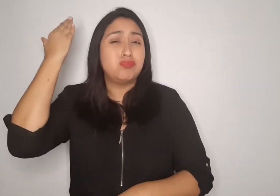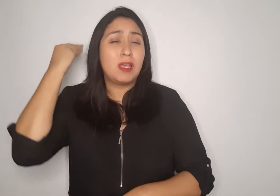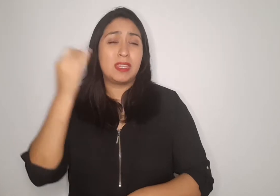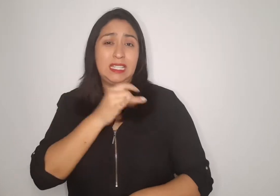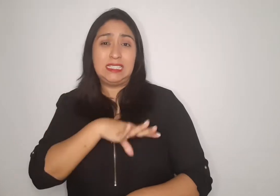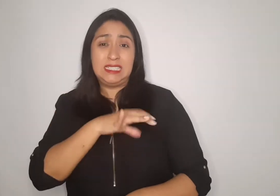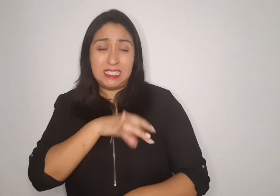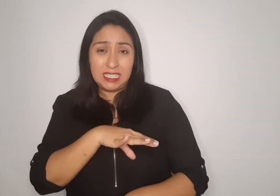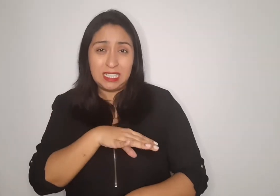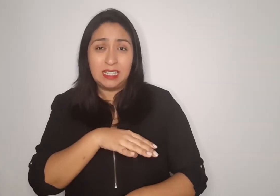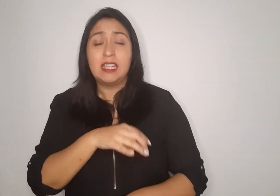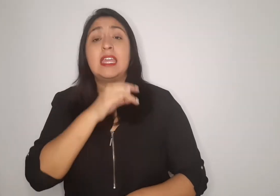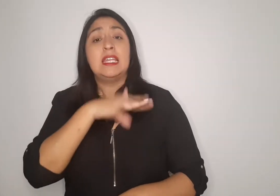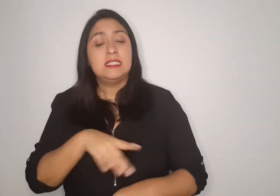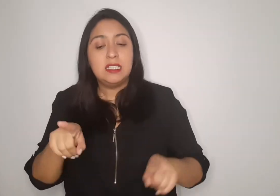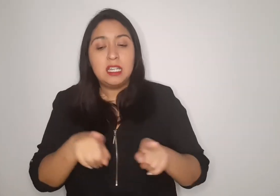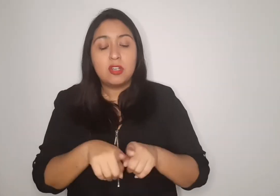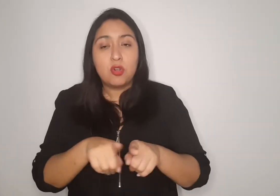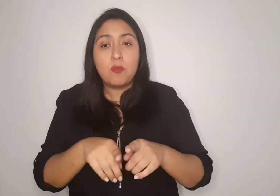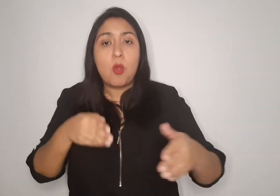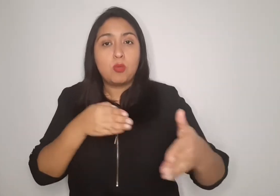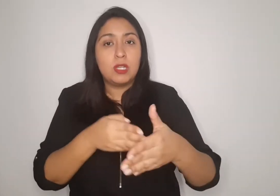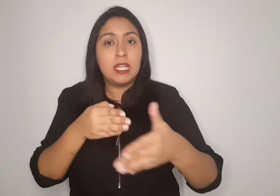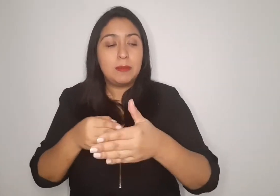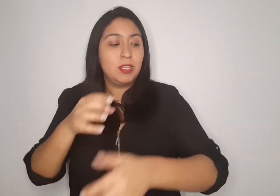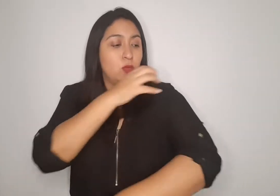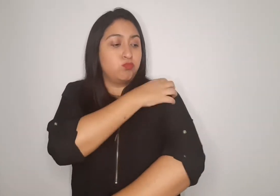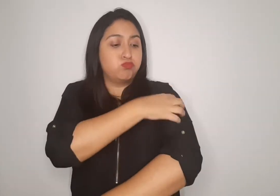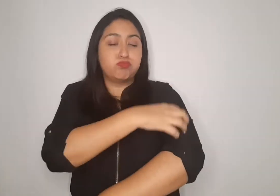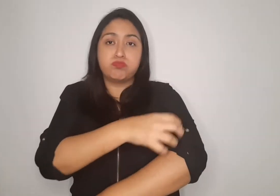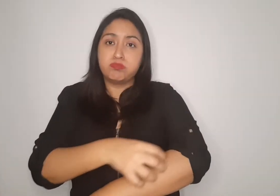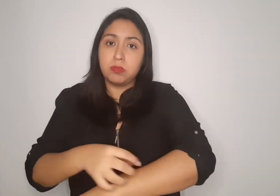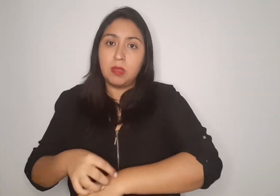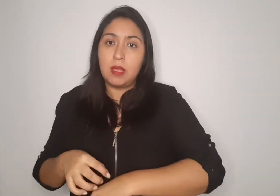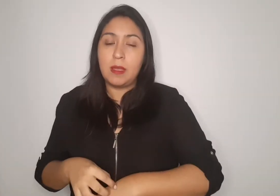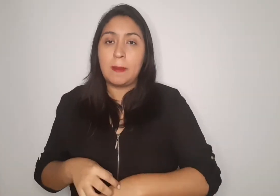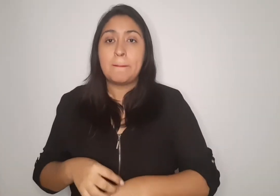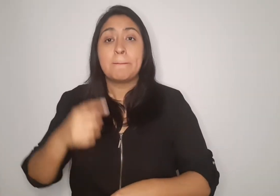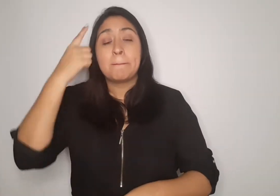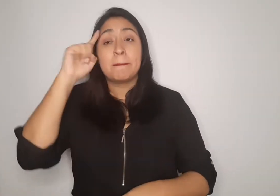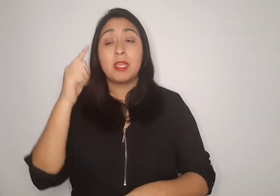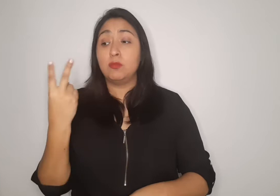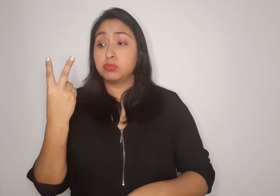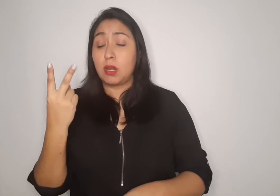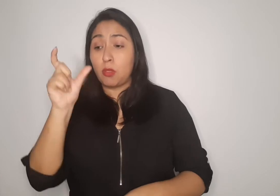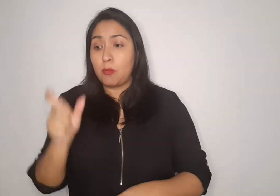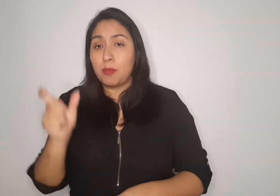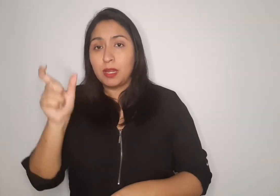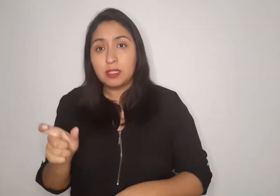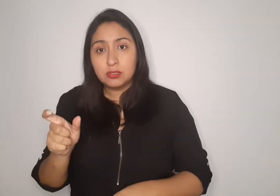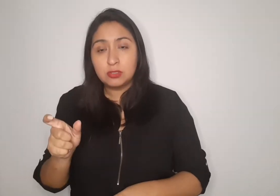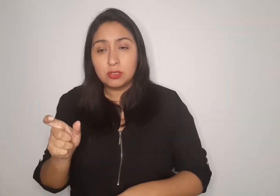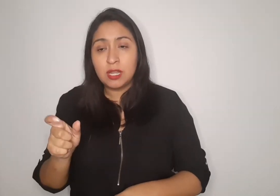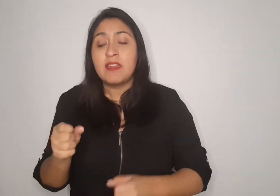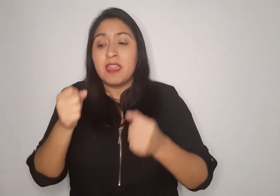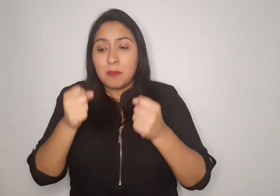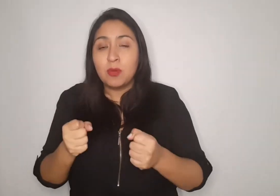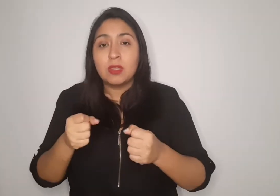como límites geográficos, ¿no? Pero ellos habían recogido y habían tenido acceso a estas piezas